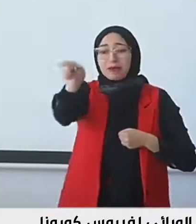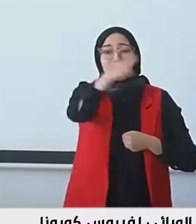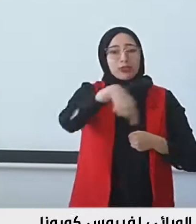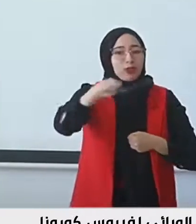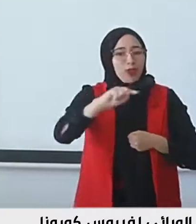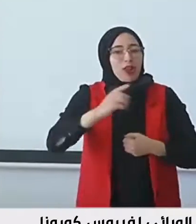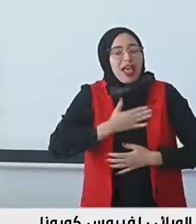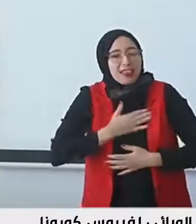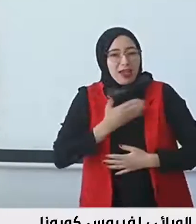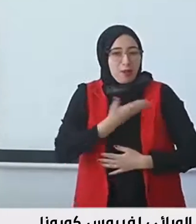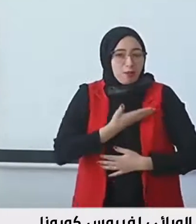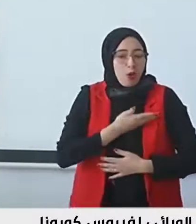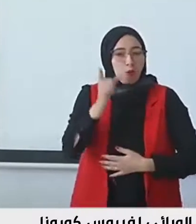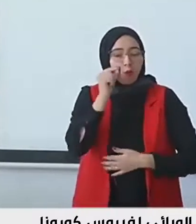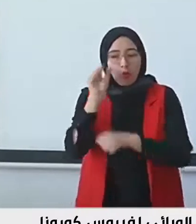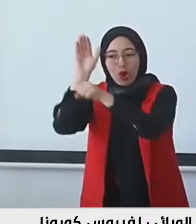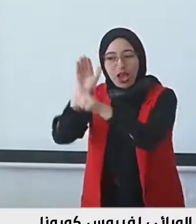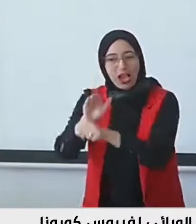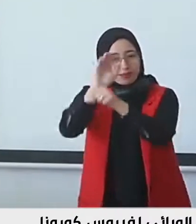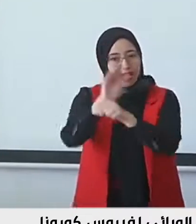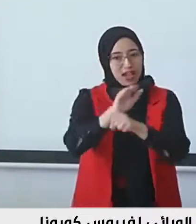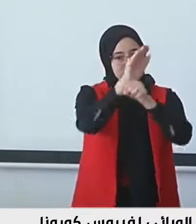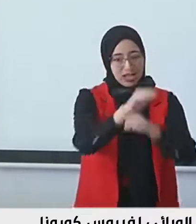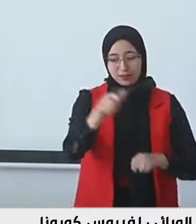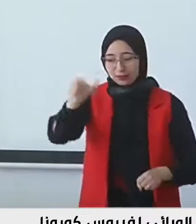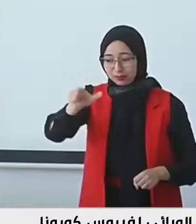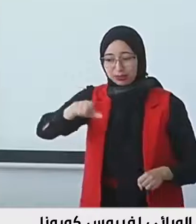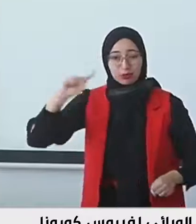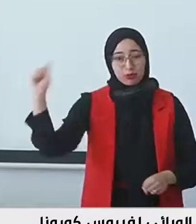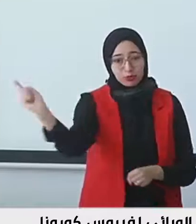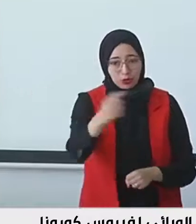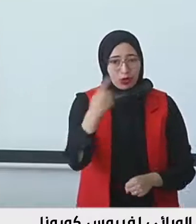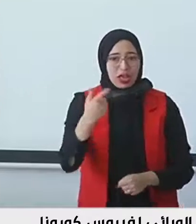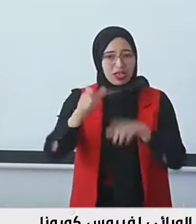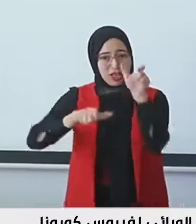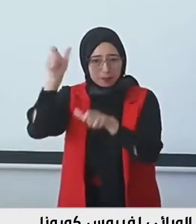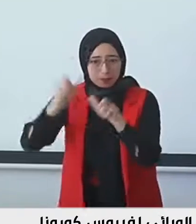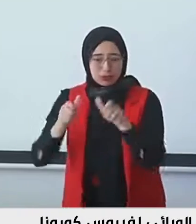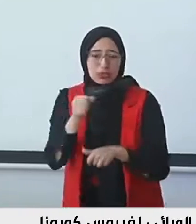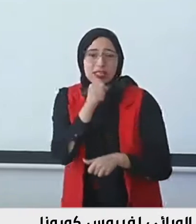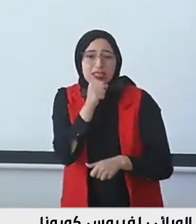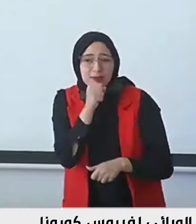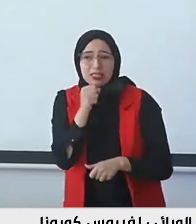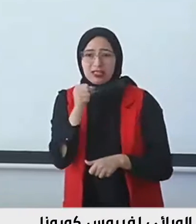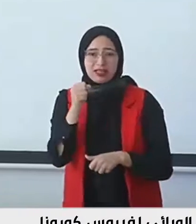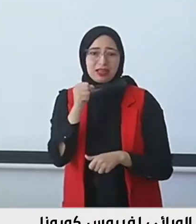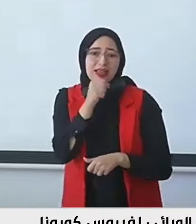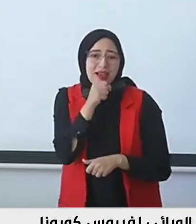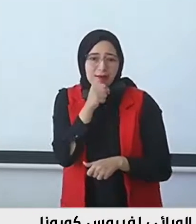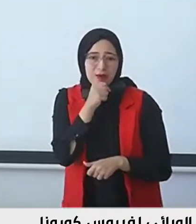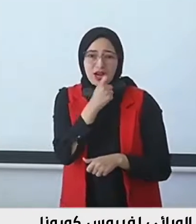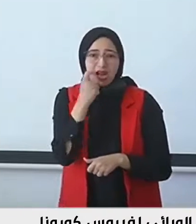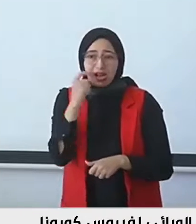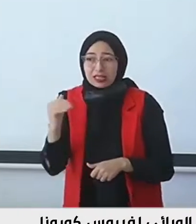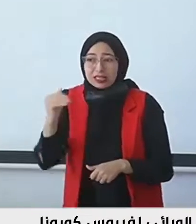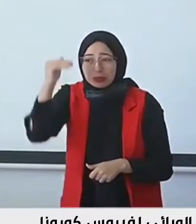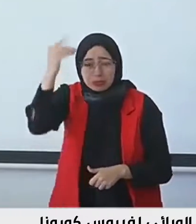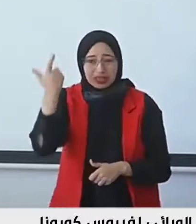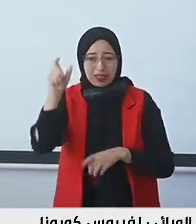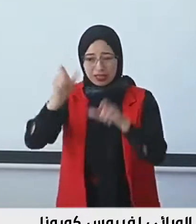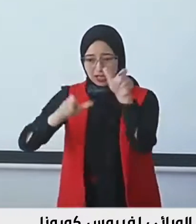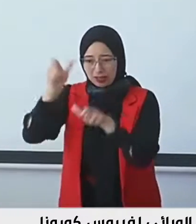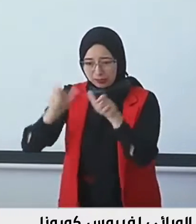علينا، نحميو الأشخاص اللي عندهم احتمال خطورة كبير، مسنين،